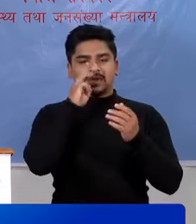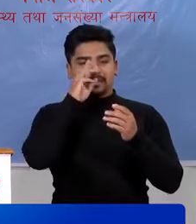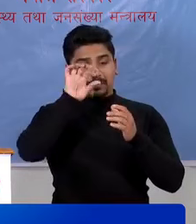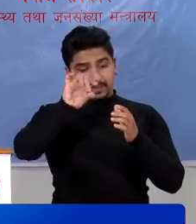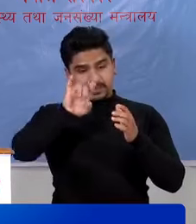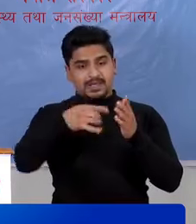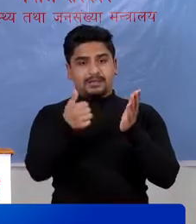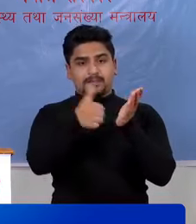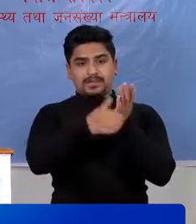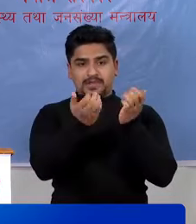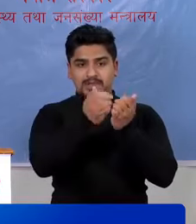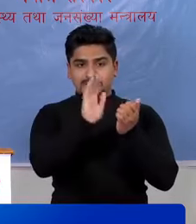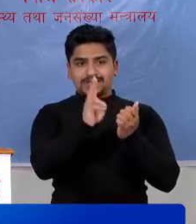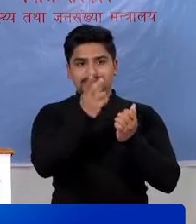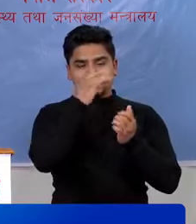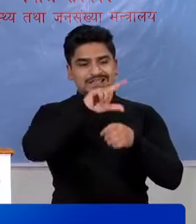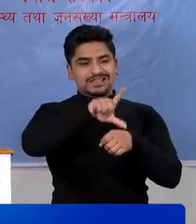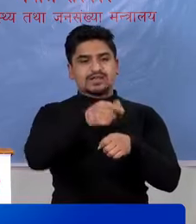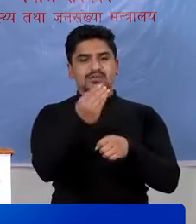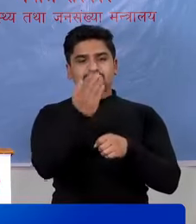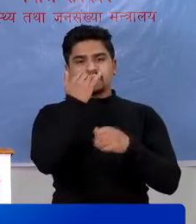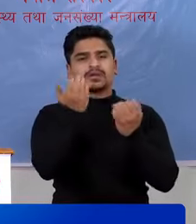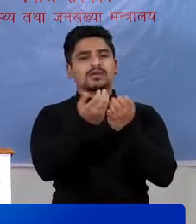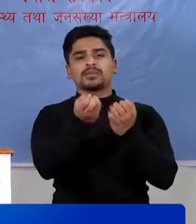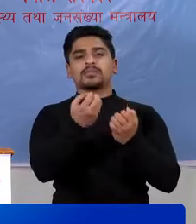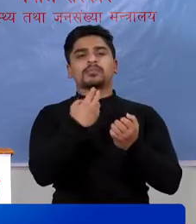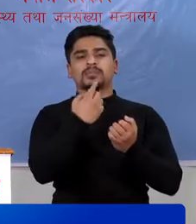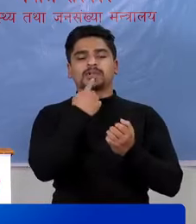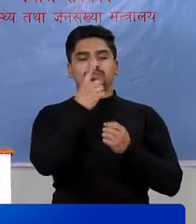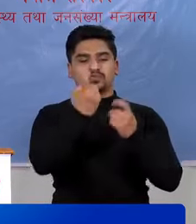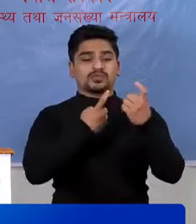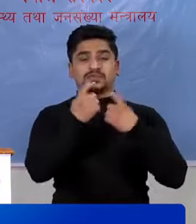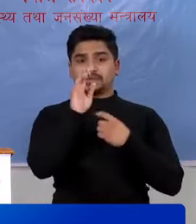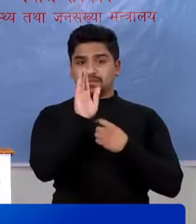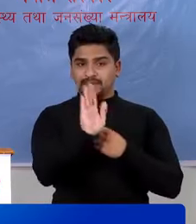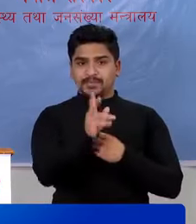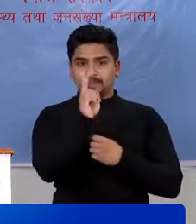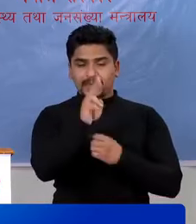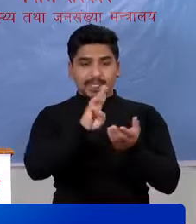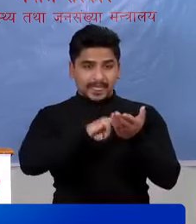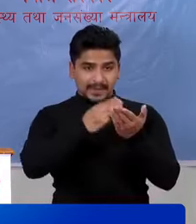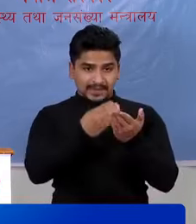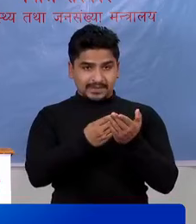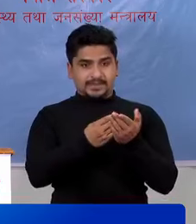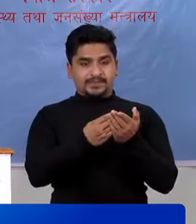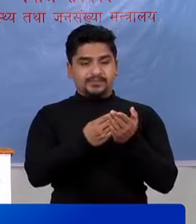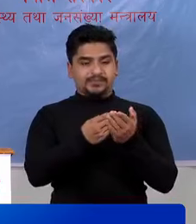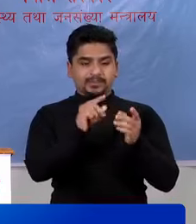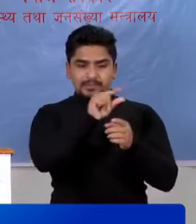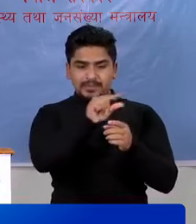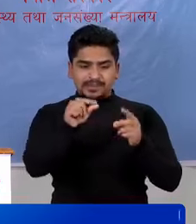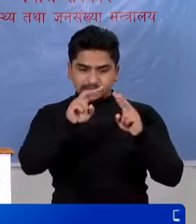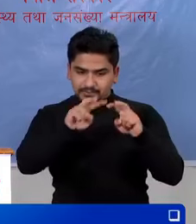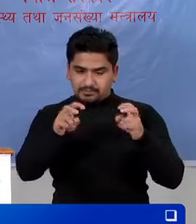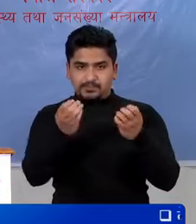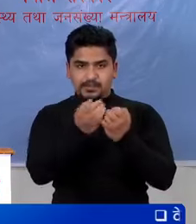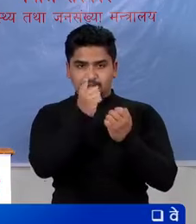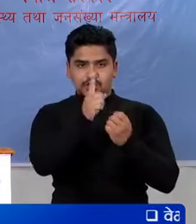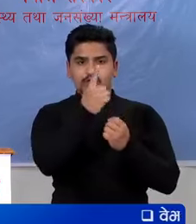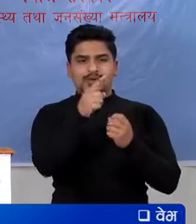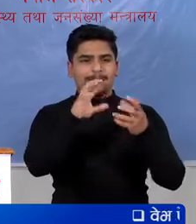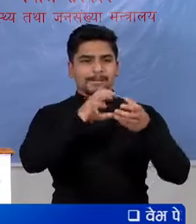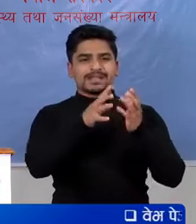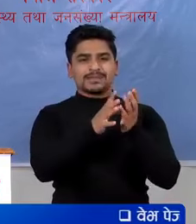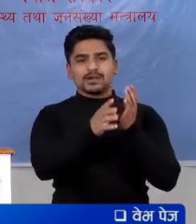तेली गर्दा ढिलाई पनी ने रक्किना करनी परेको बन्ने कुरापनी देरे आयेको थेओ ते वह बन्ने को केच वेरिफिकेशन हो, यहता Ahuna requesting मसिन